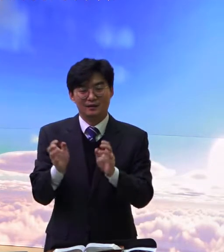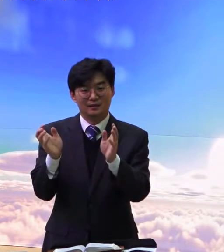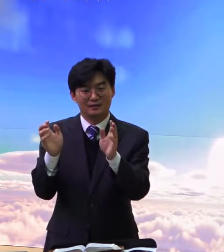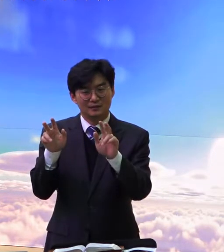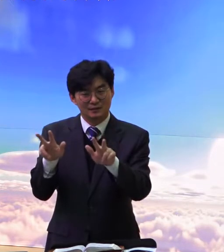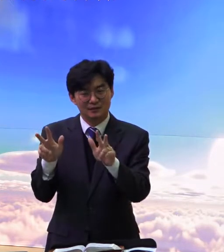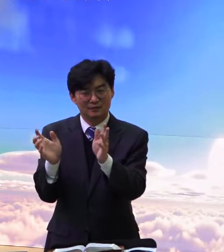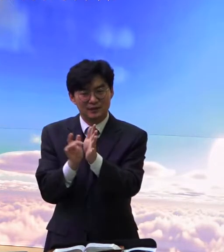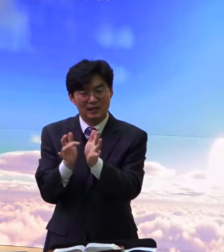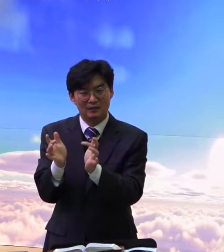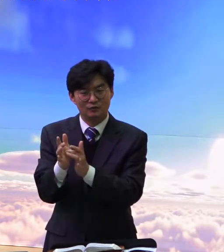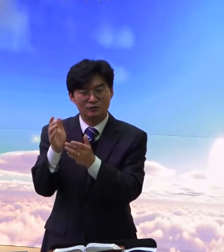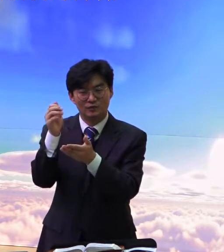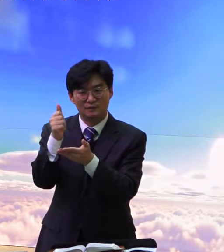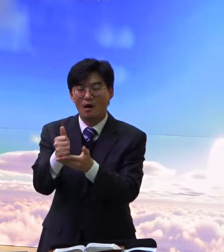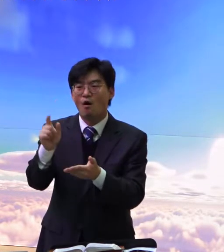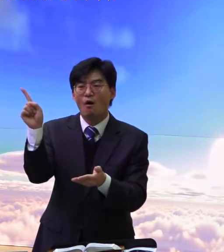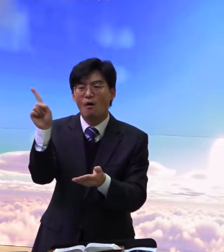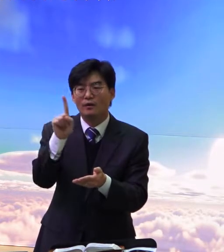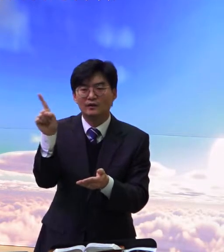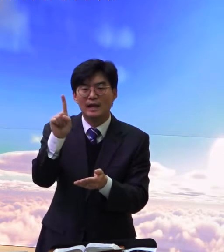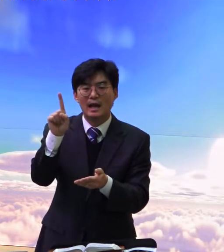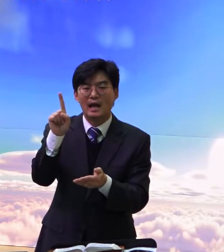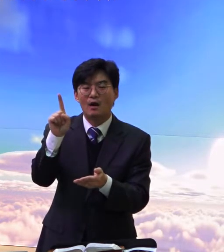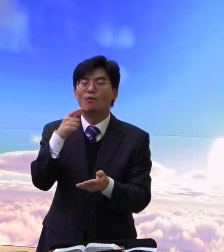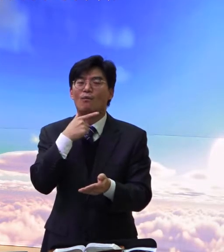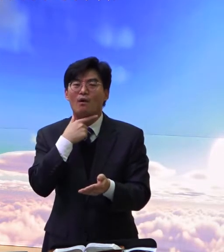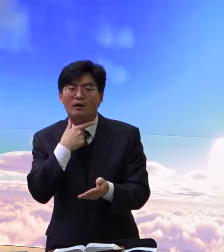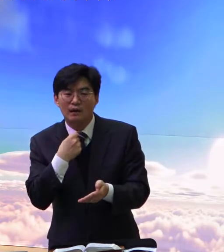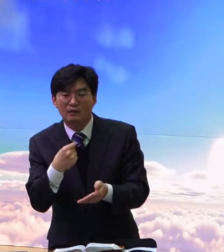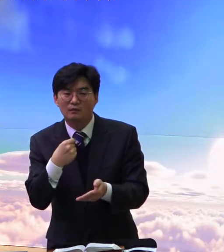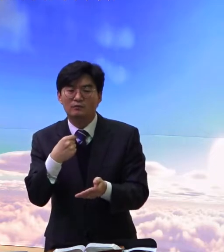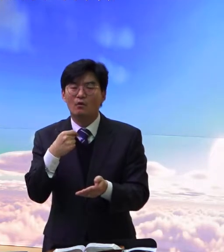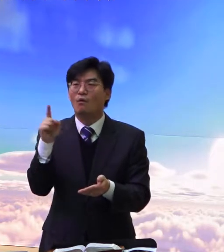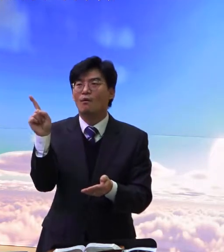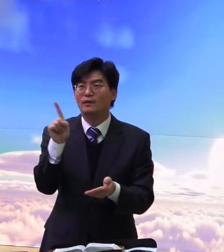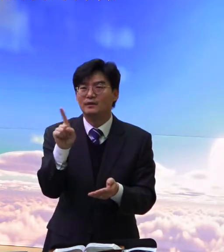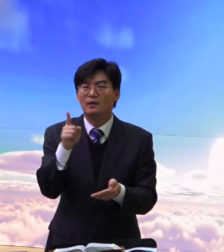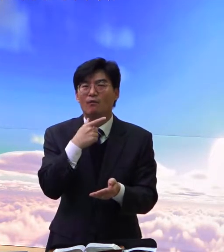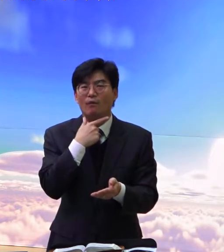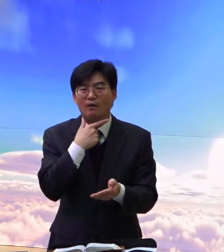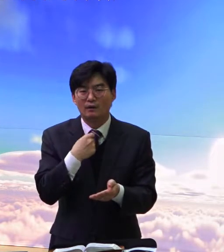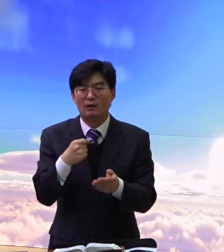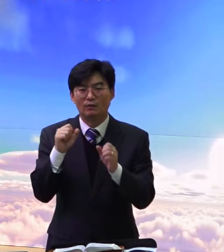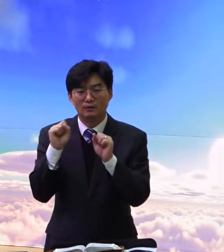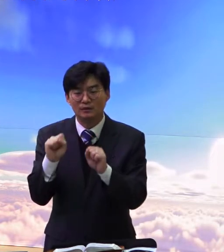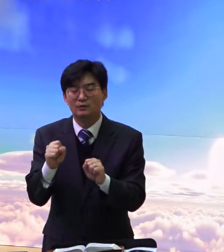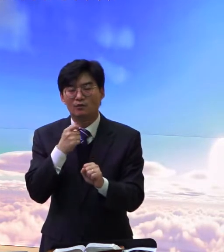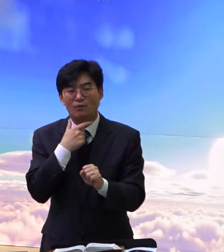지금 여기에 계신, 지금 살아계신 예수님, 그분이 어디에 계시기를 원하십니까?